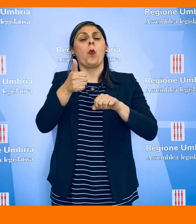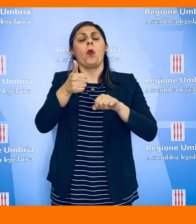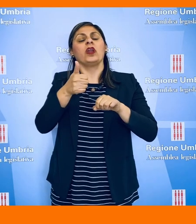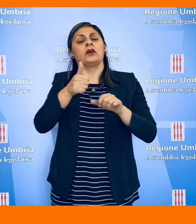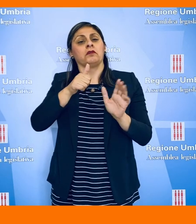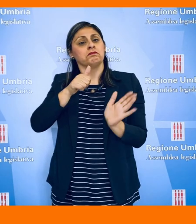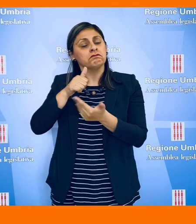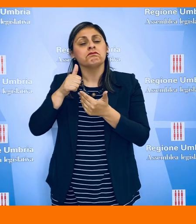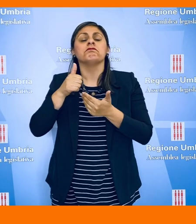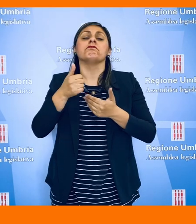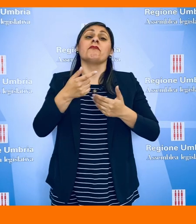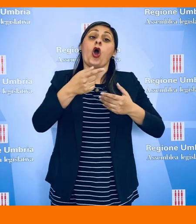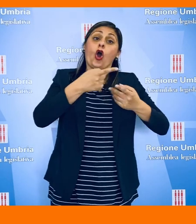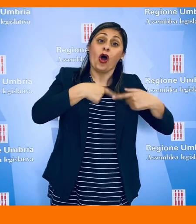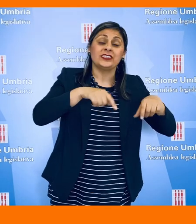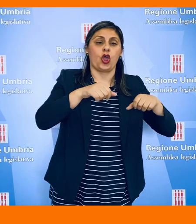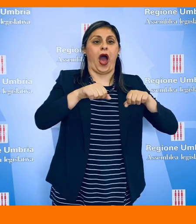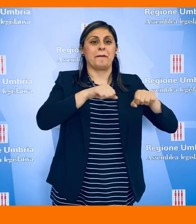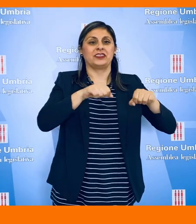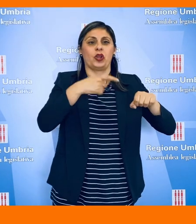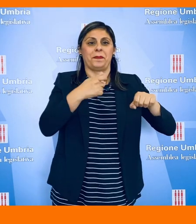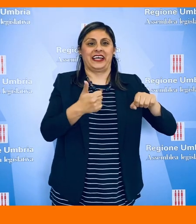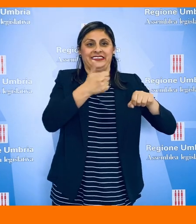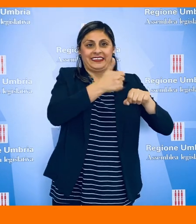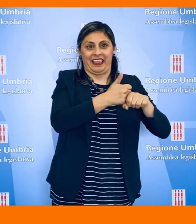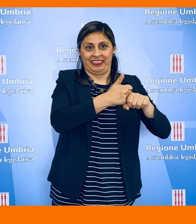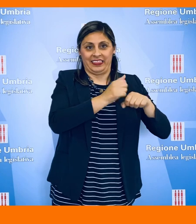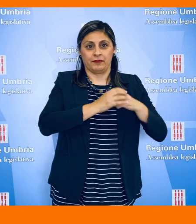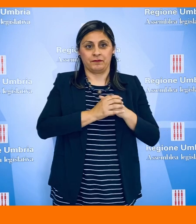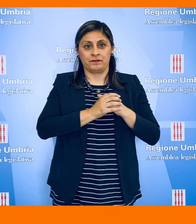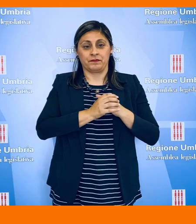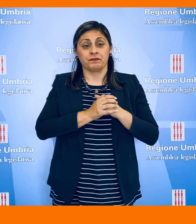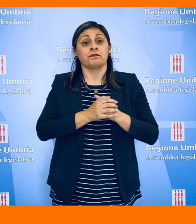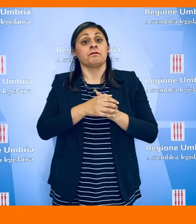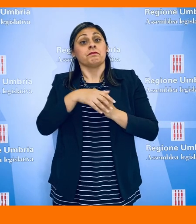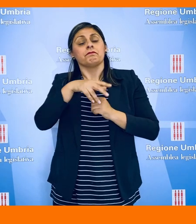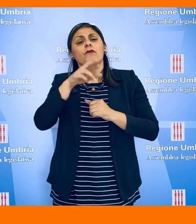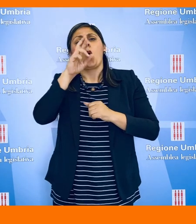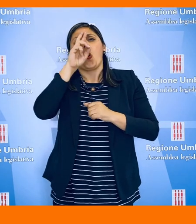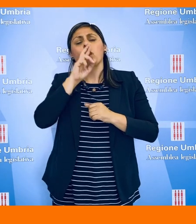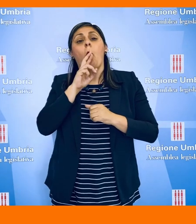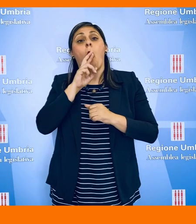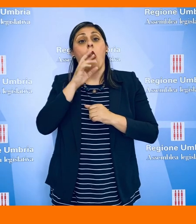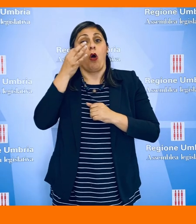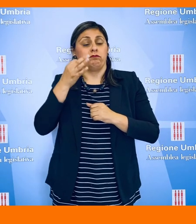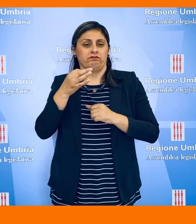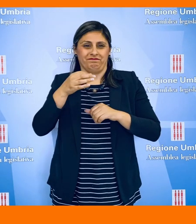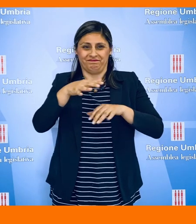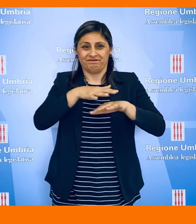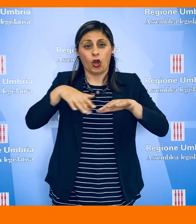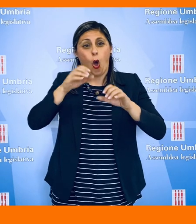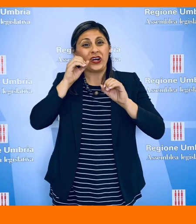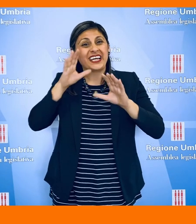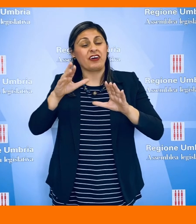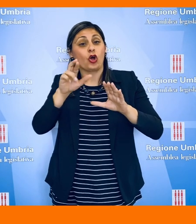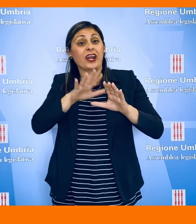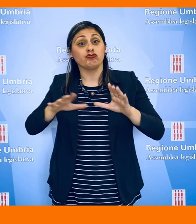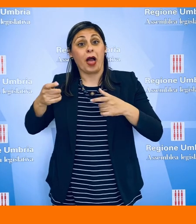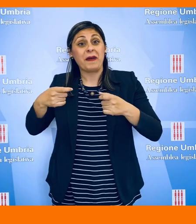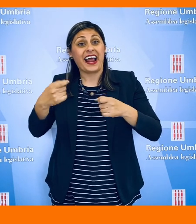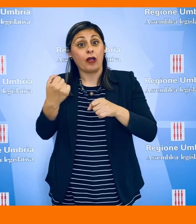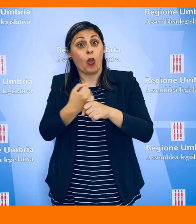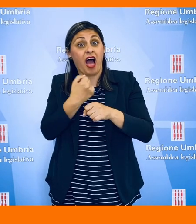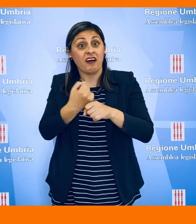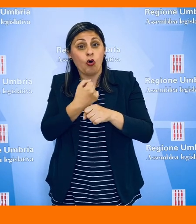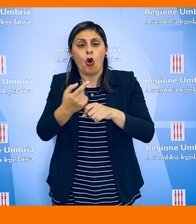unico con un consiglio di amministrazione e un presidente. Il riconoscimento del ruolo nell'ambito dell'osservatorio regionale sul